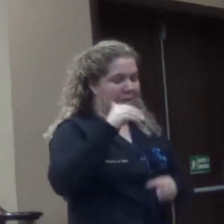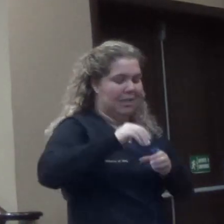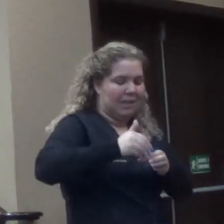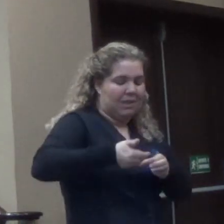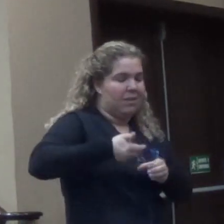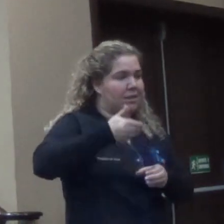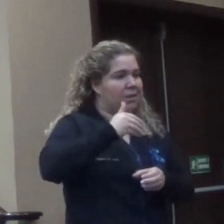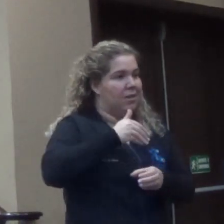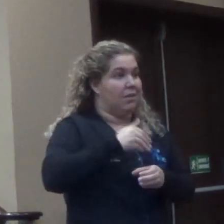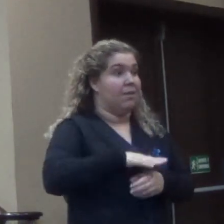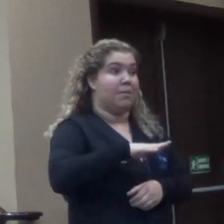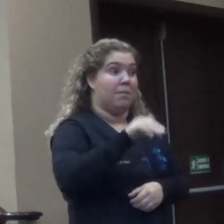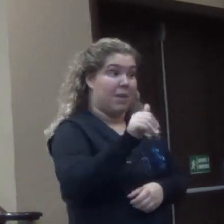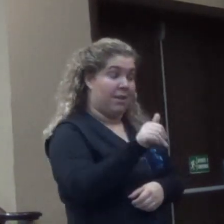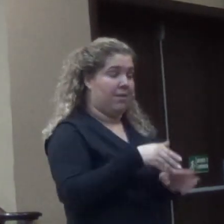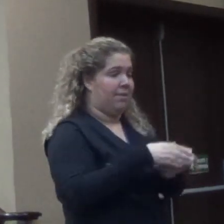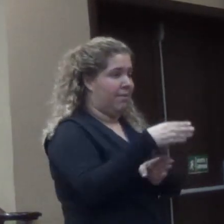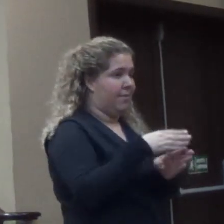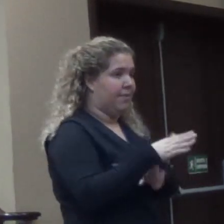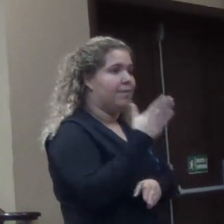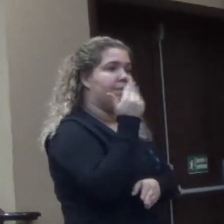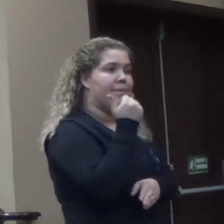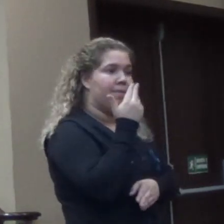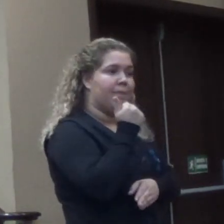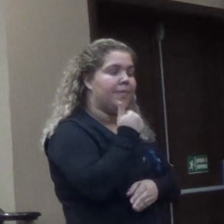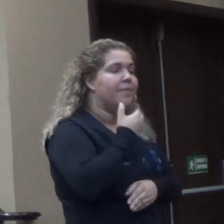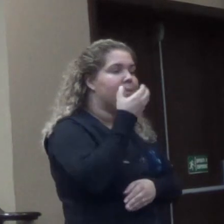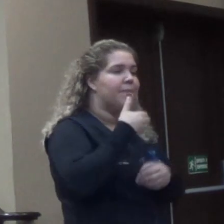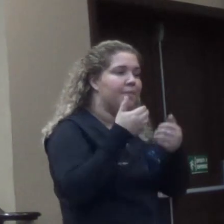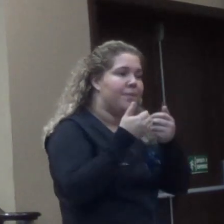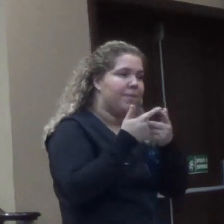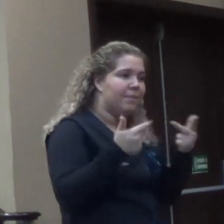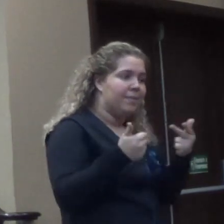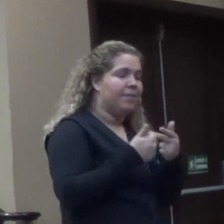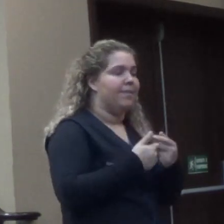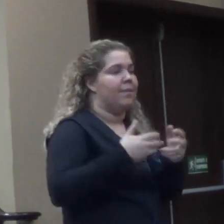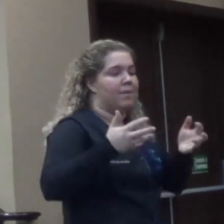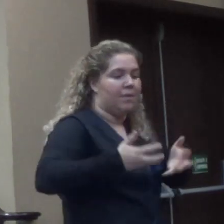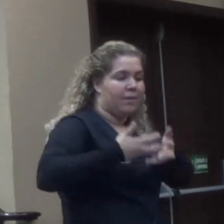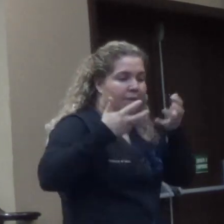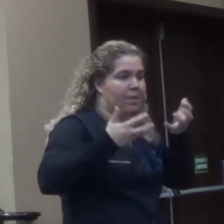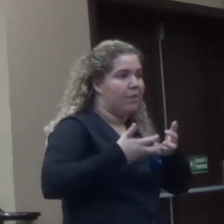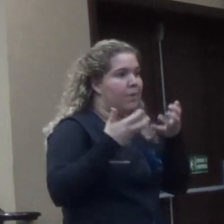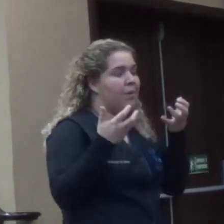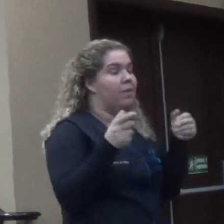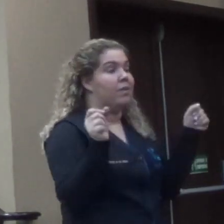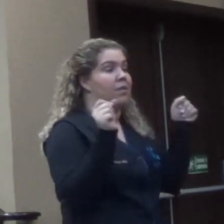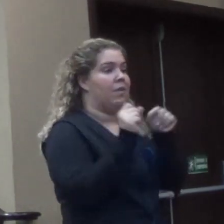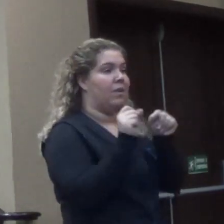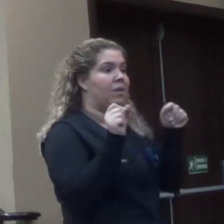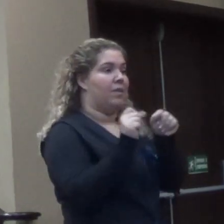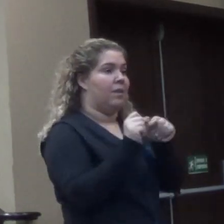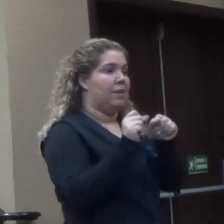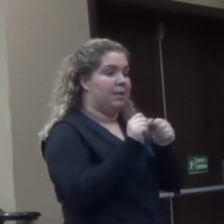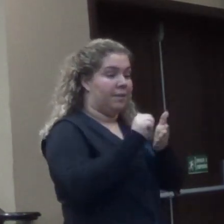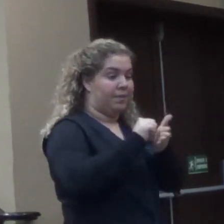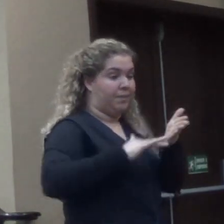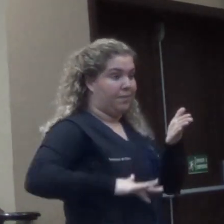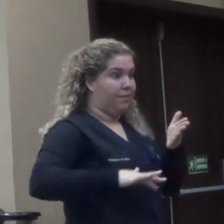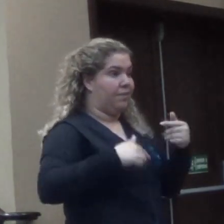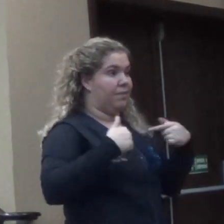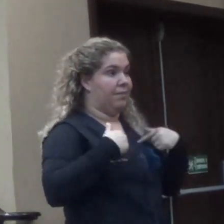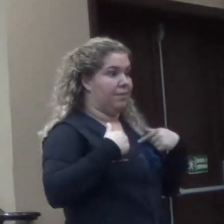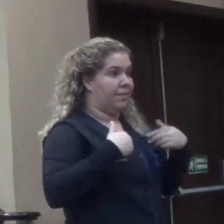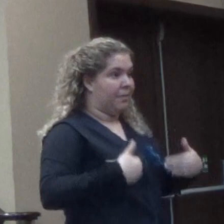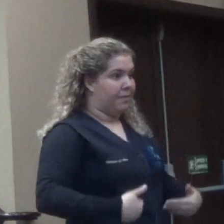mais frutas, mais verduras, mais legumes, mais alimentos integrais, fazer exercício físico diário, e daí eu passo para ele e digo, essa é